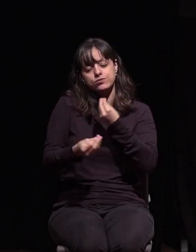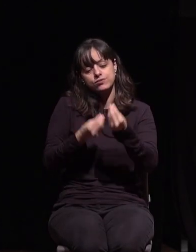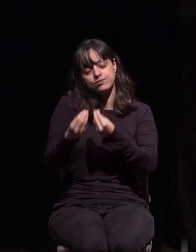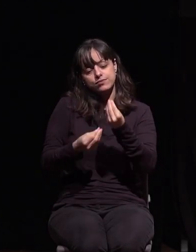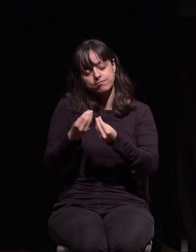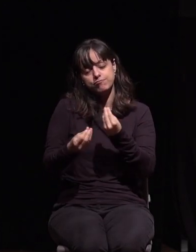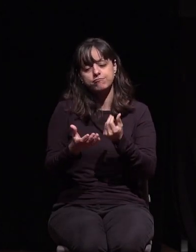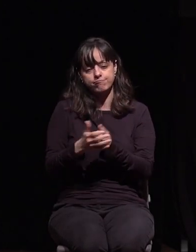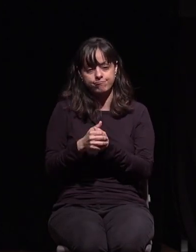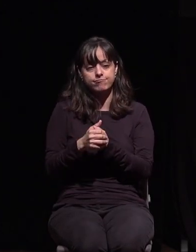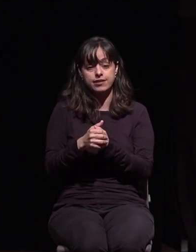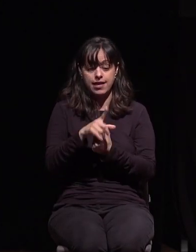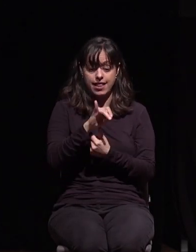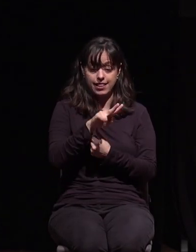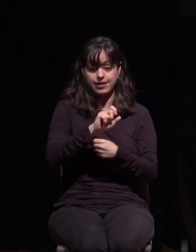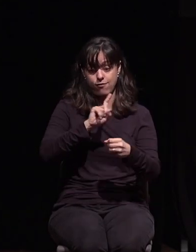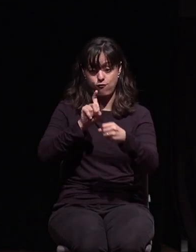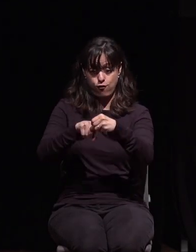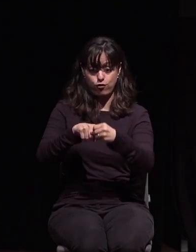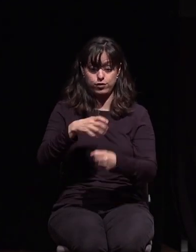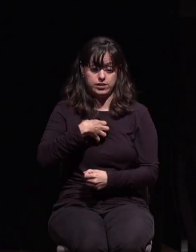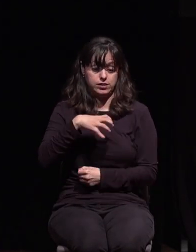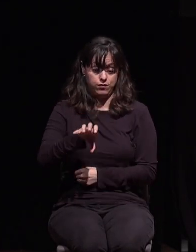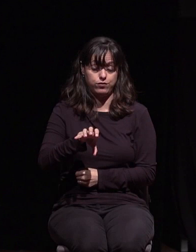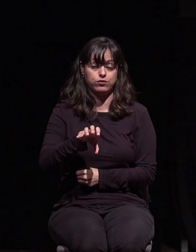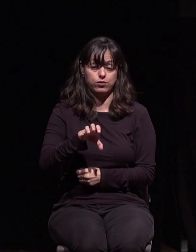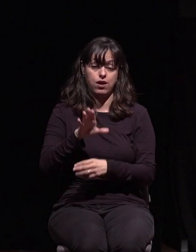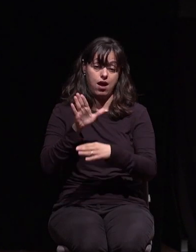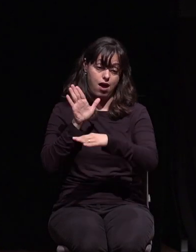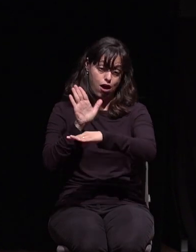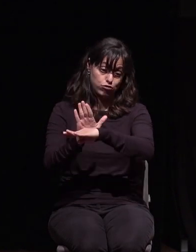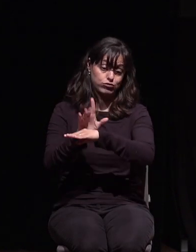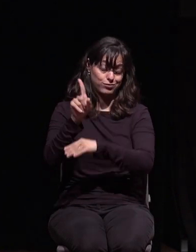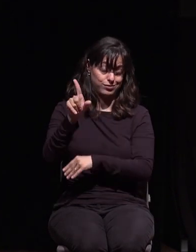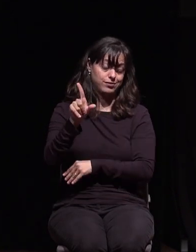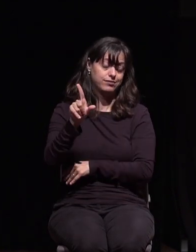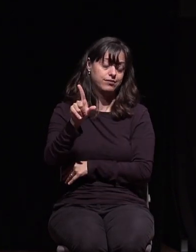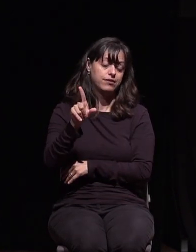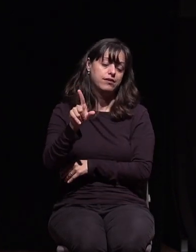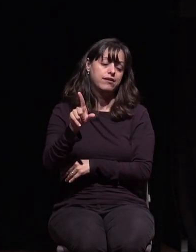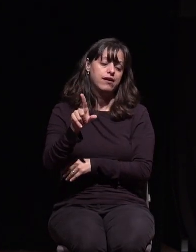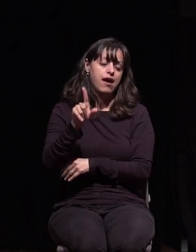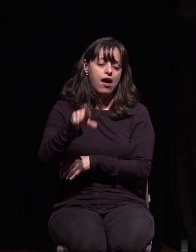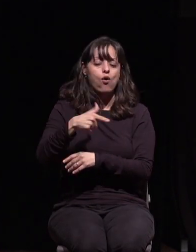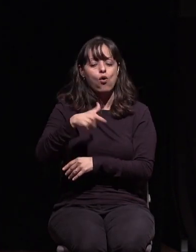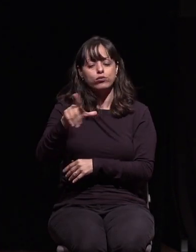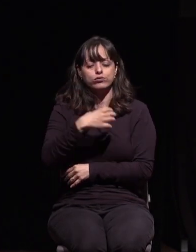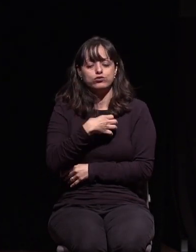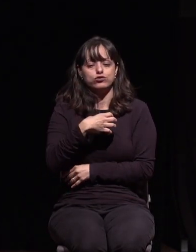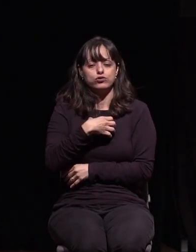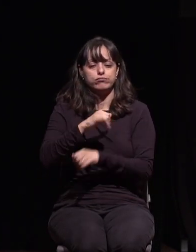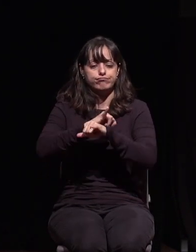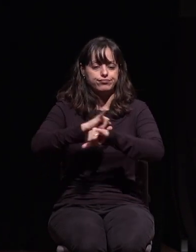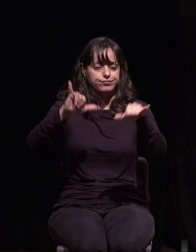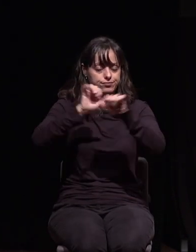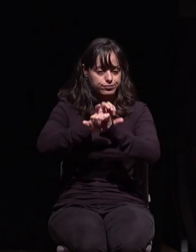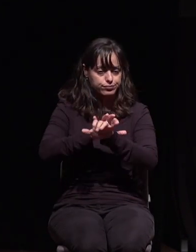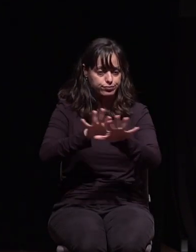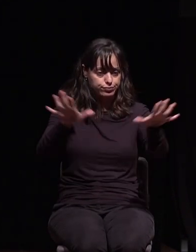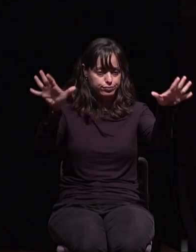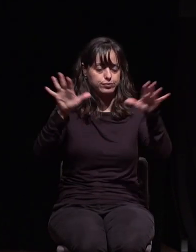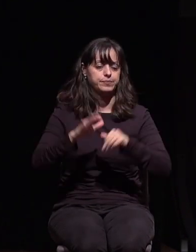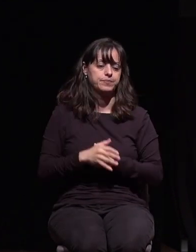uma intervenção da Lina Bobardi e dos colaboradores na cidade de Salvador teria outro grau de repercussão. Então, acho